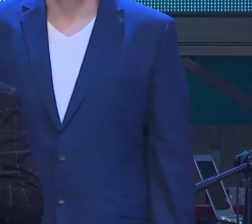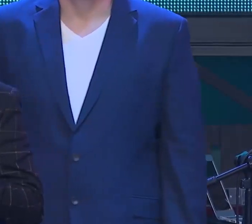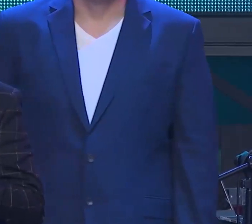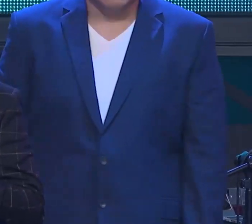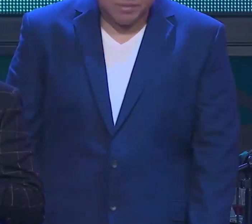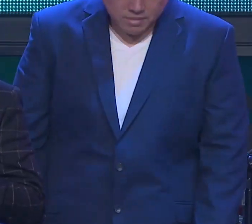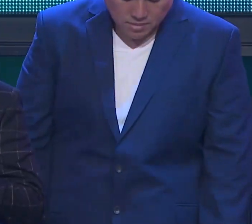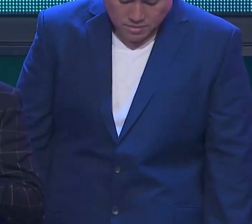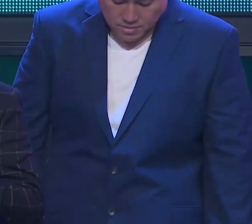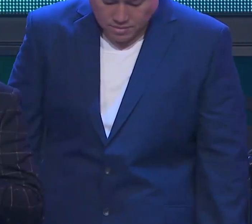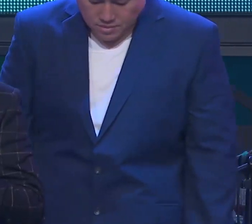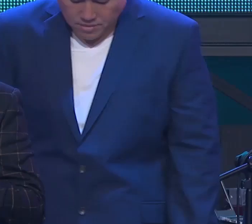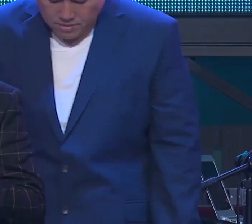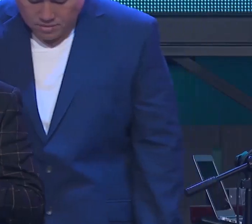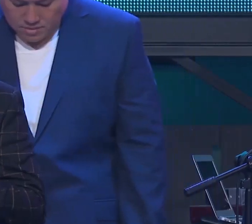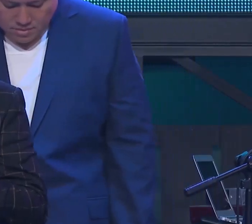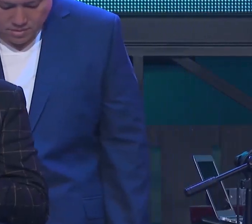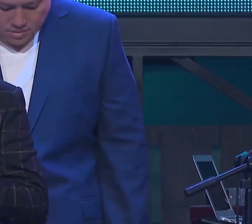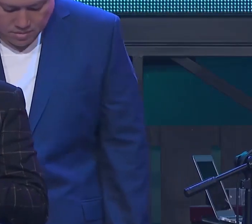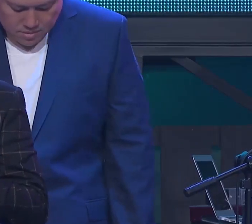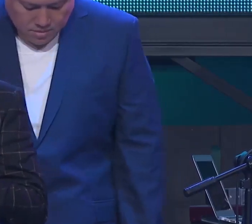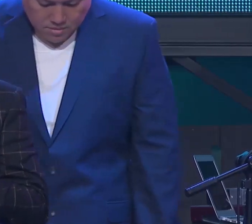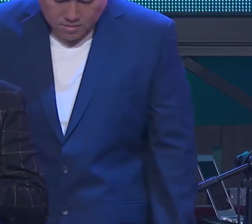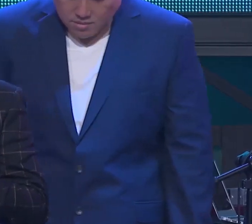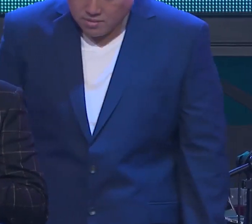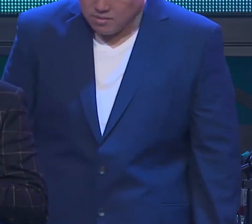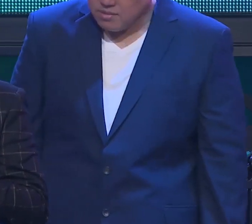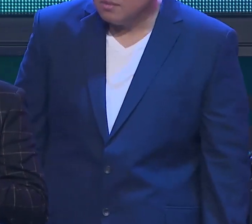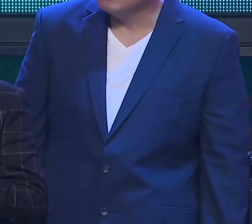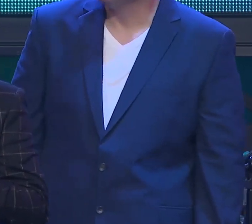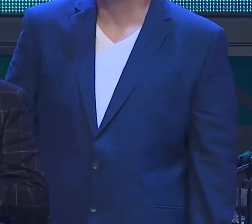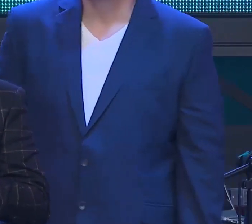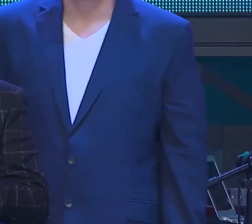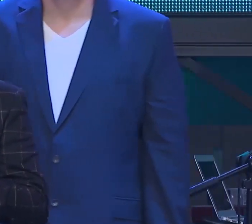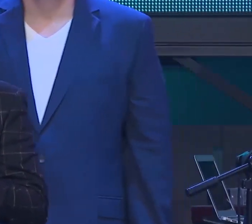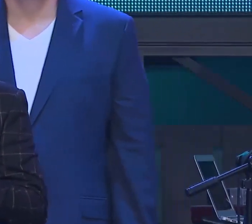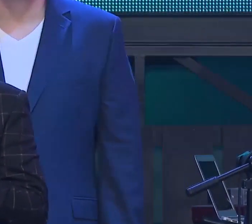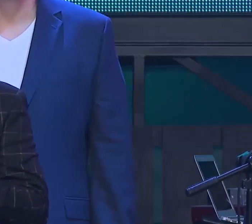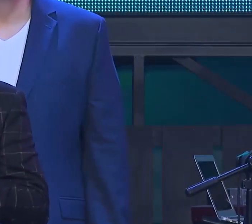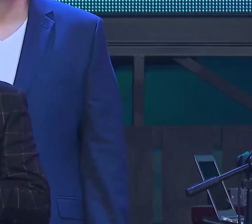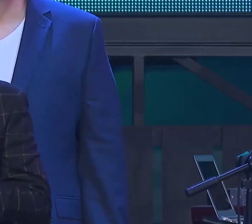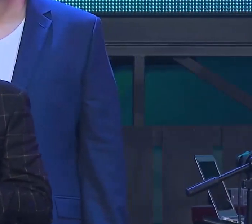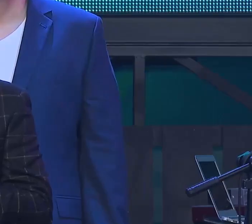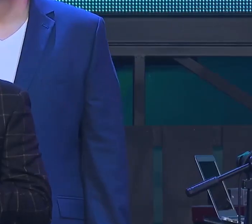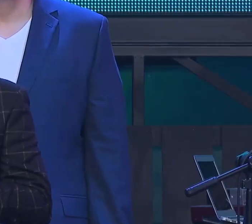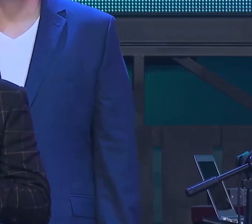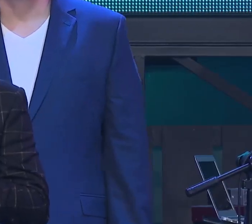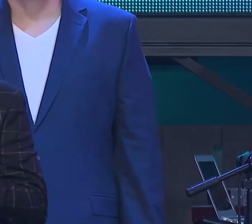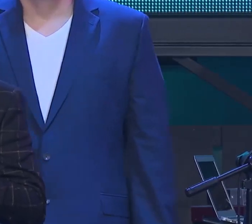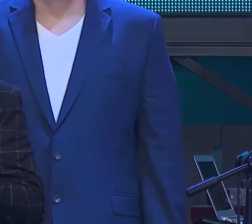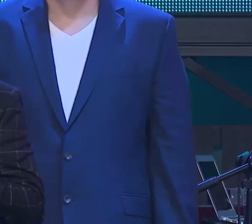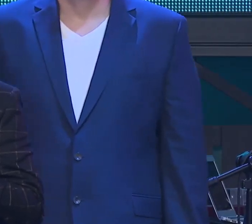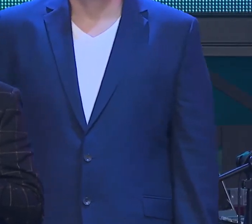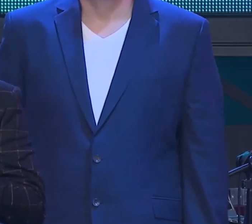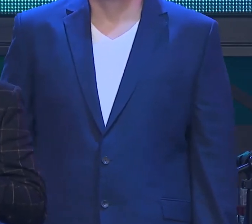Tuhan persembahan diakonia dan misi, kami memberikan dengan hati yang terbaik oleh karena kami mengasihi Engkau Tuhan. Dan